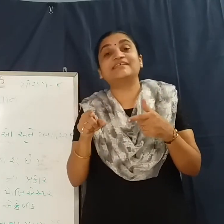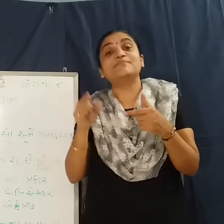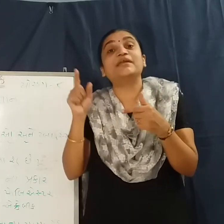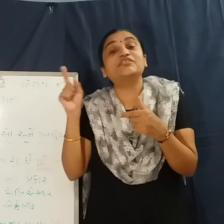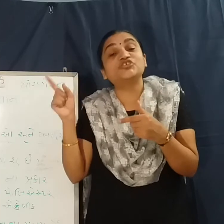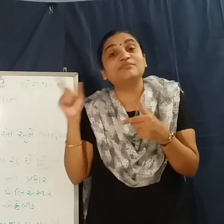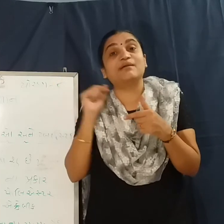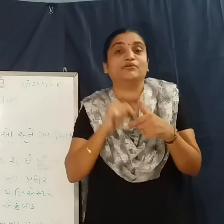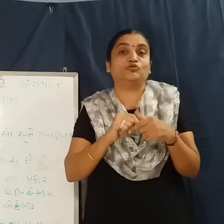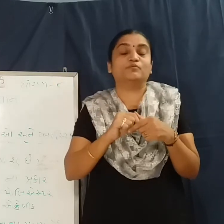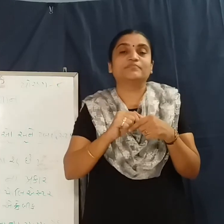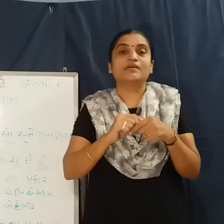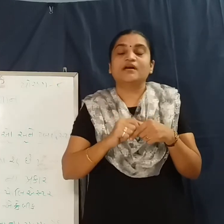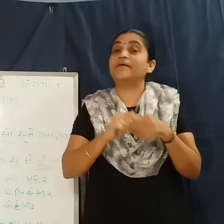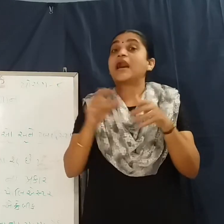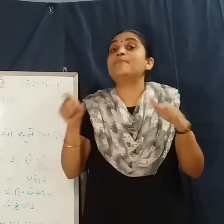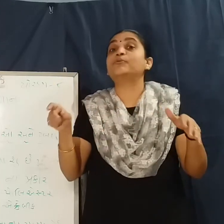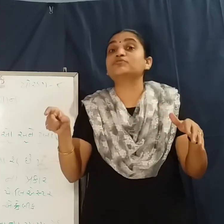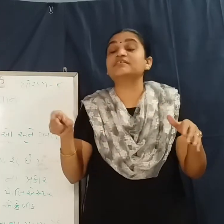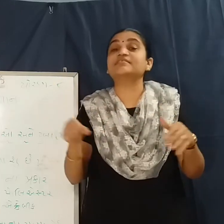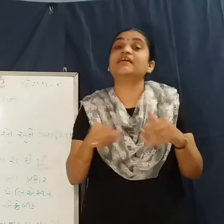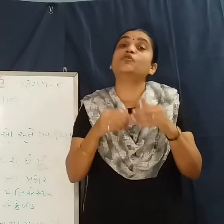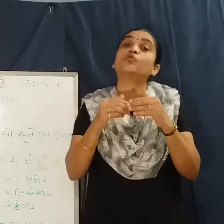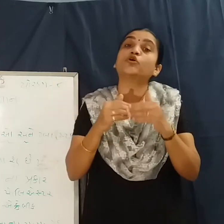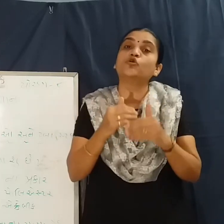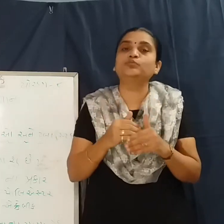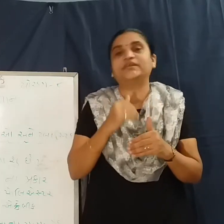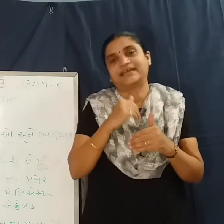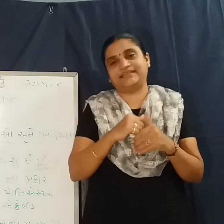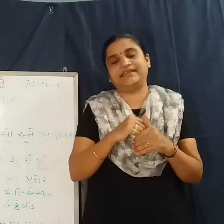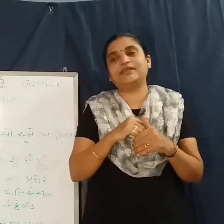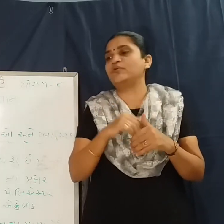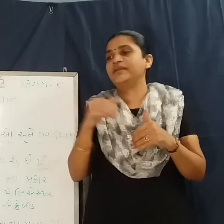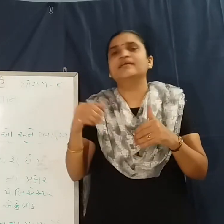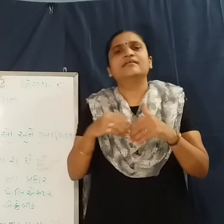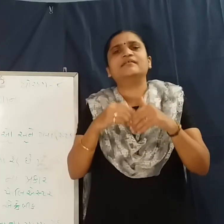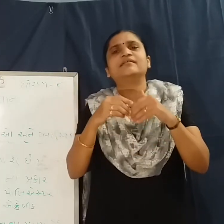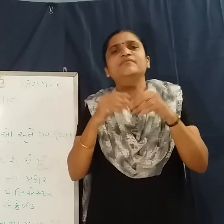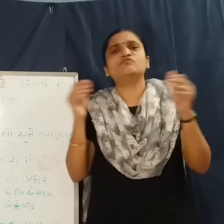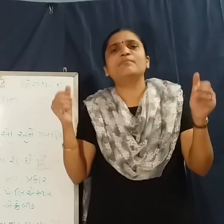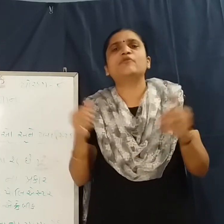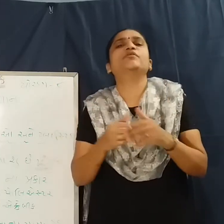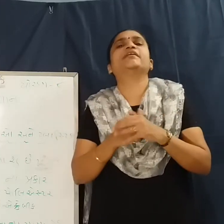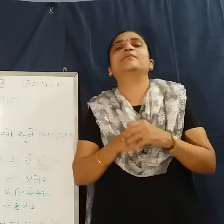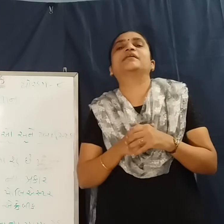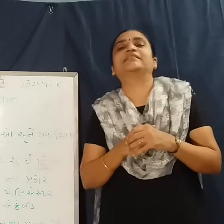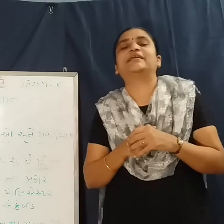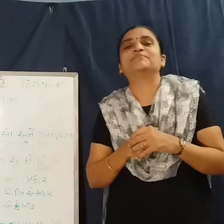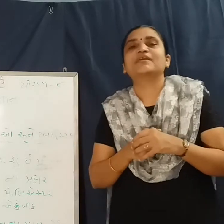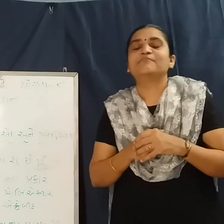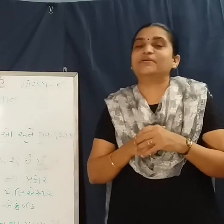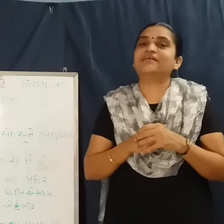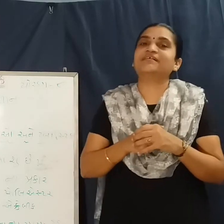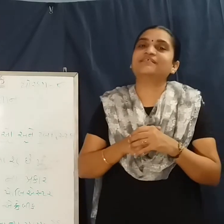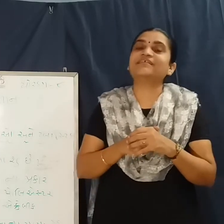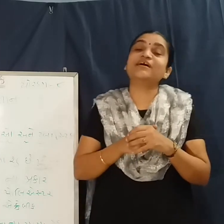થાય છે પણ એ ચીનમાં બન્યું। હવે આ પ્રોસેસને એ લોકોએ ગુપ્ત રાખી હતી એટલે કોઈ વિશ્વમાં કોઈને ખબર નથી, પણ ઘણા